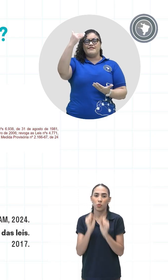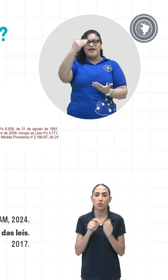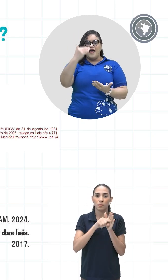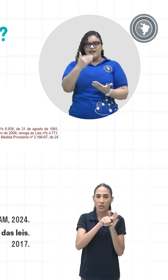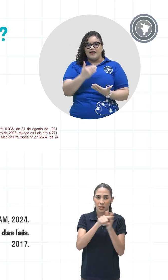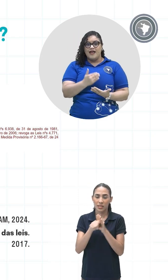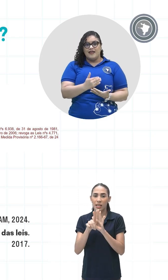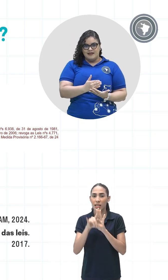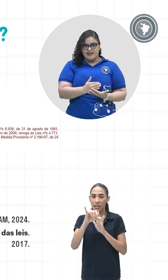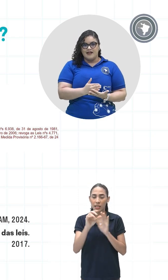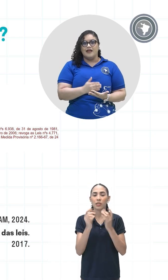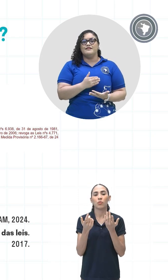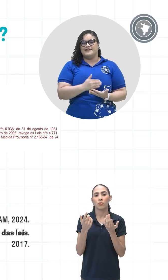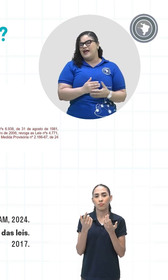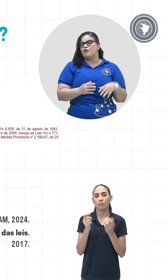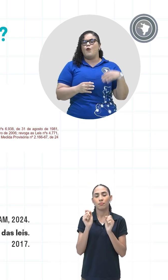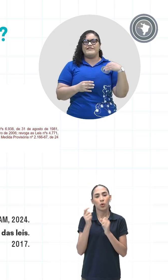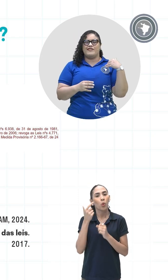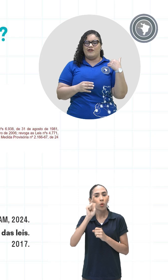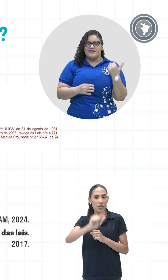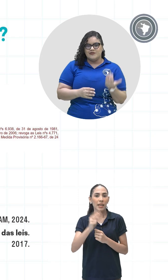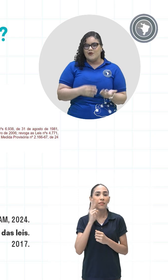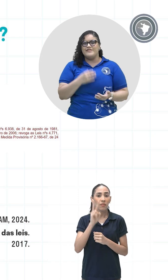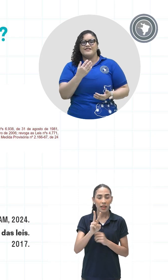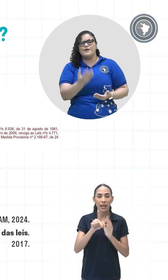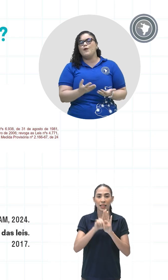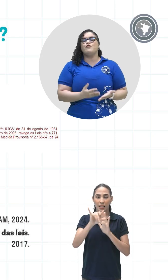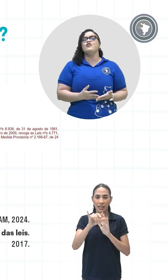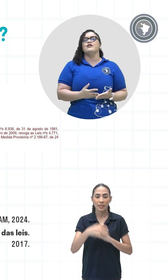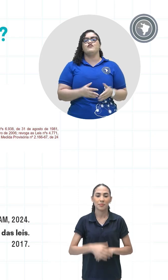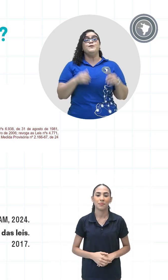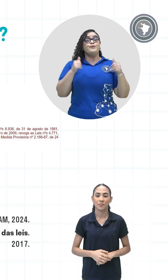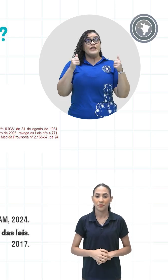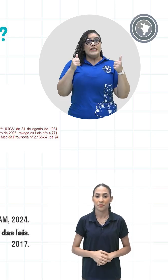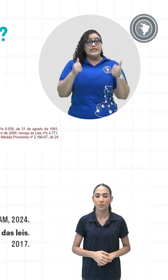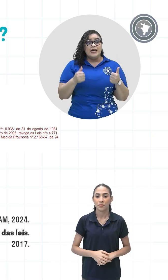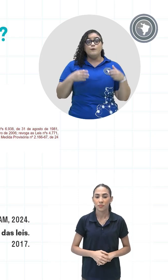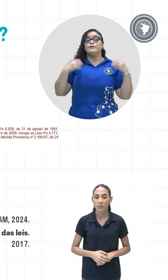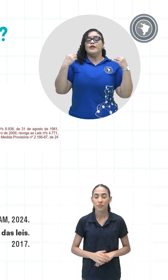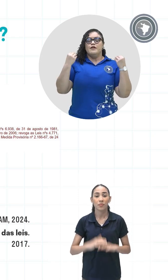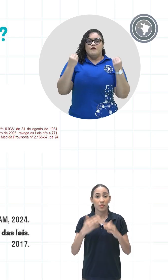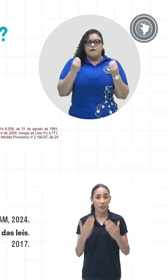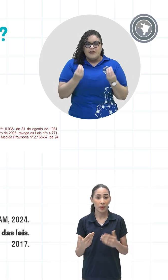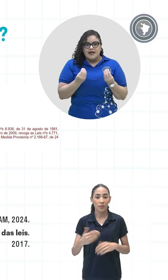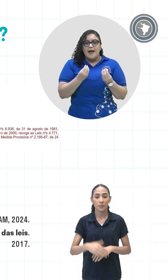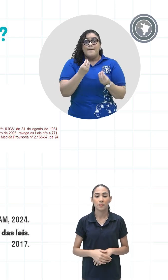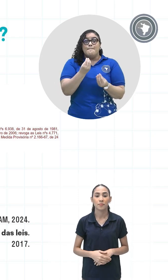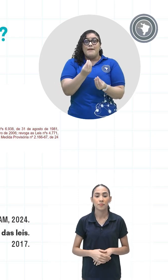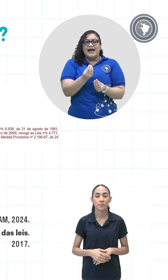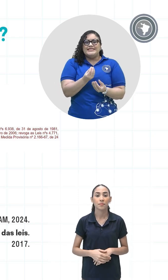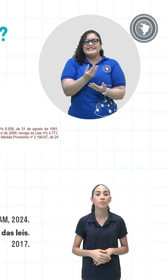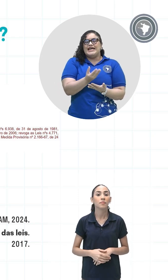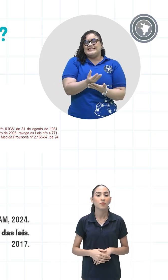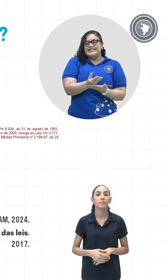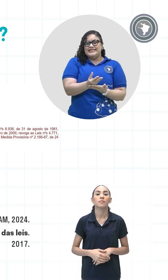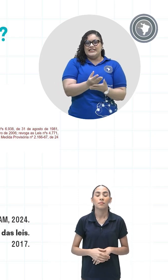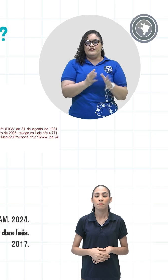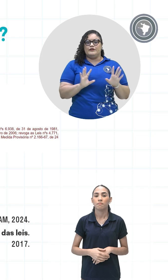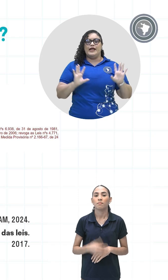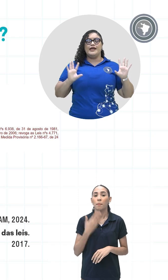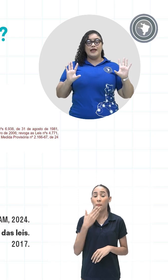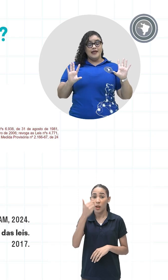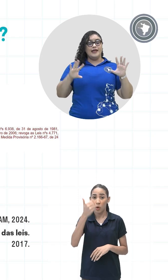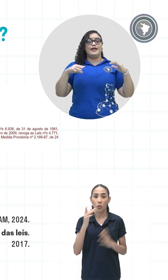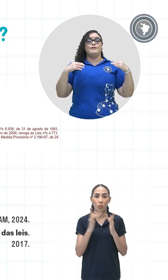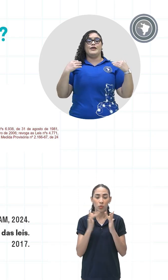consegue acessar na íntegra, certo? Com as atualizações e assim por diante. Então, fica mais